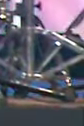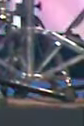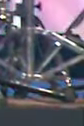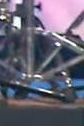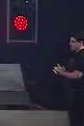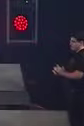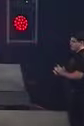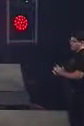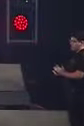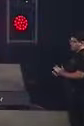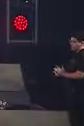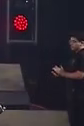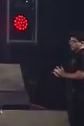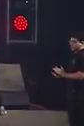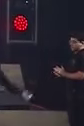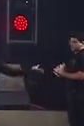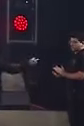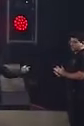el cielo donde usted está,